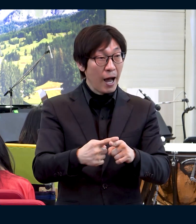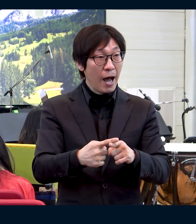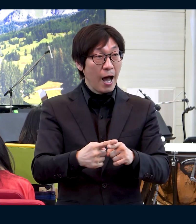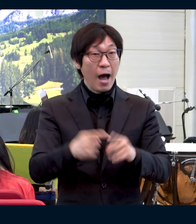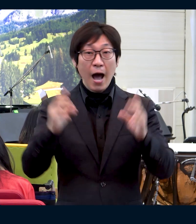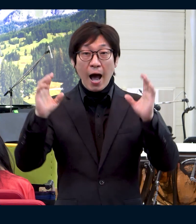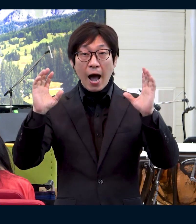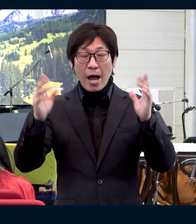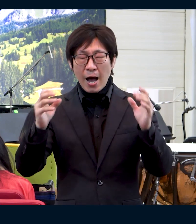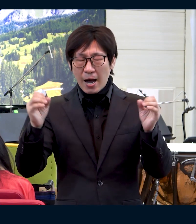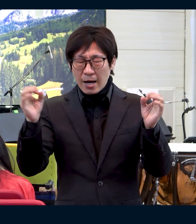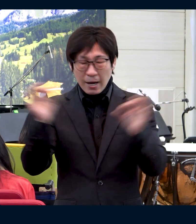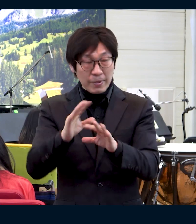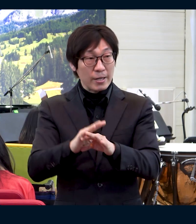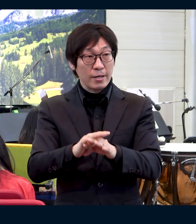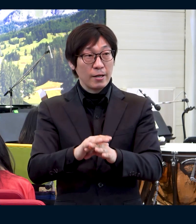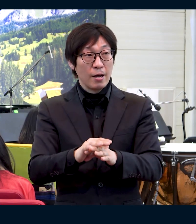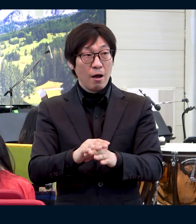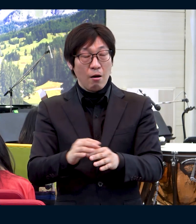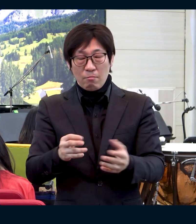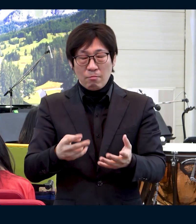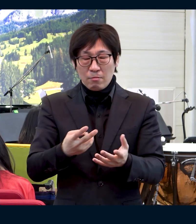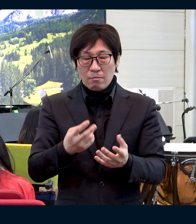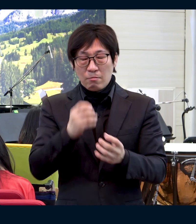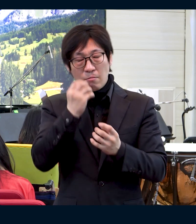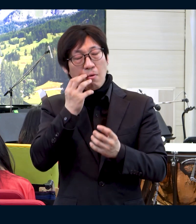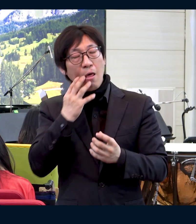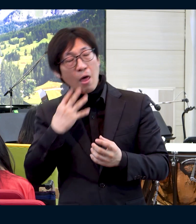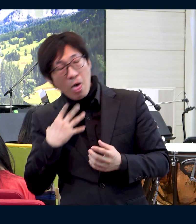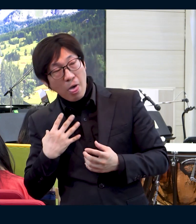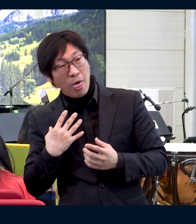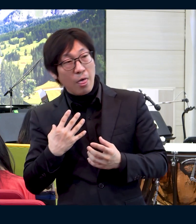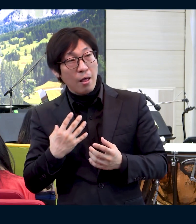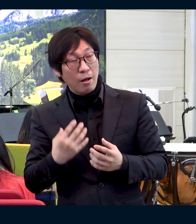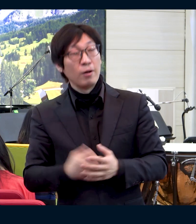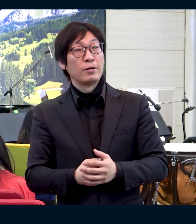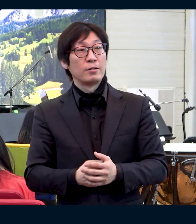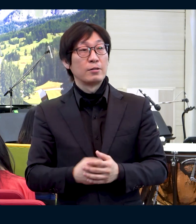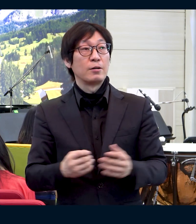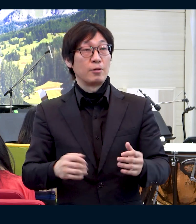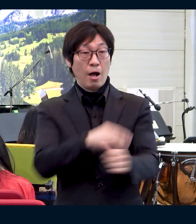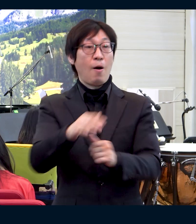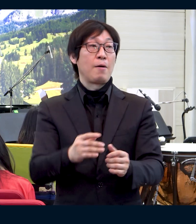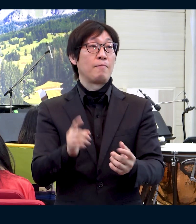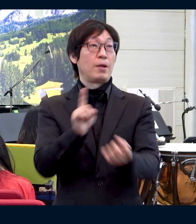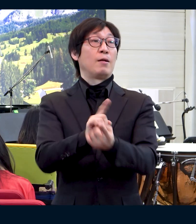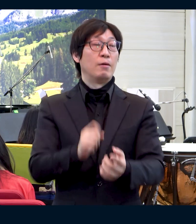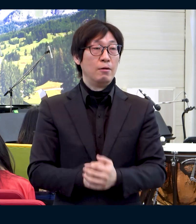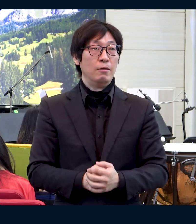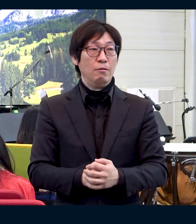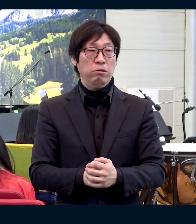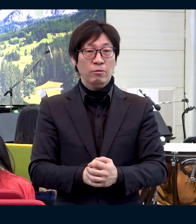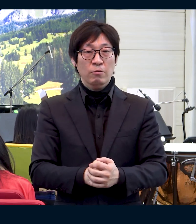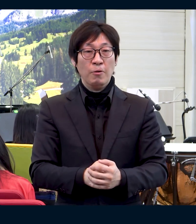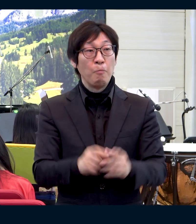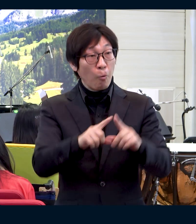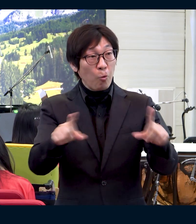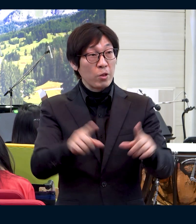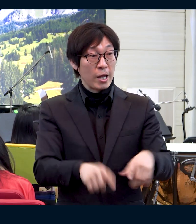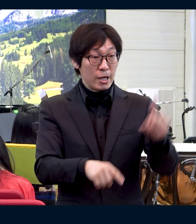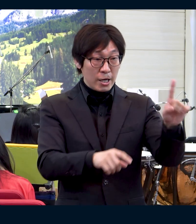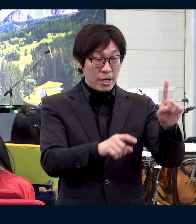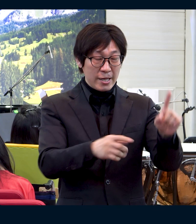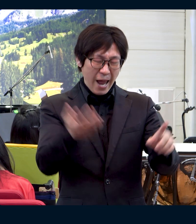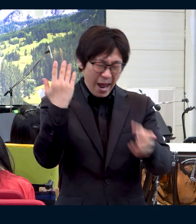어느 때 같았었으면 또 119를 찾든지 아니면 어떻게 해야 되나 막 주무르든지 여러 그런 응급 상황들을 대처하라고 했었지만, 그때는